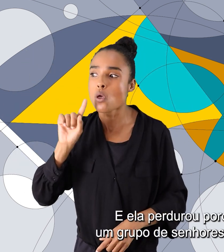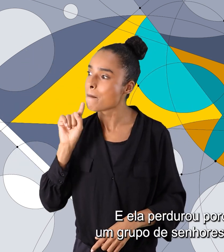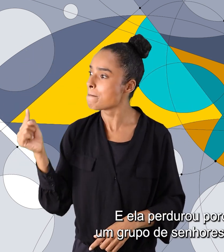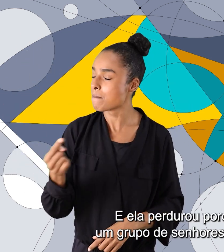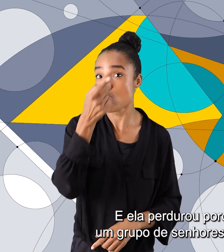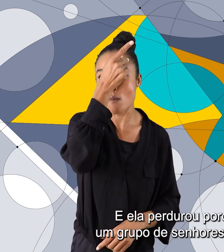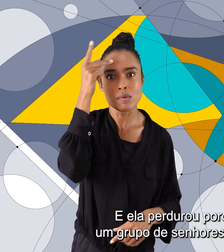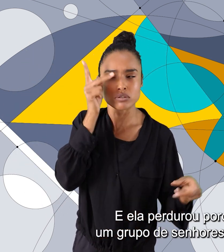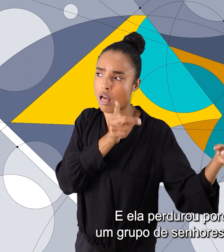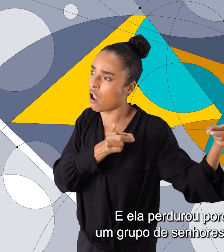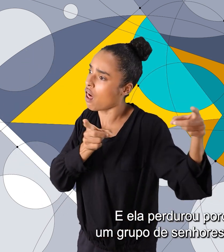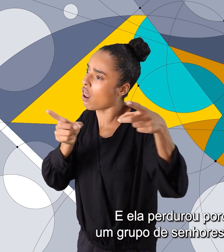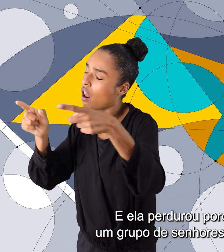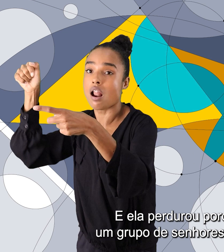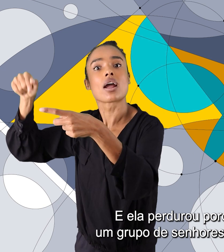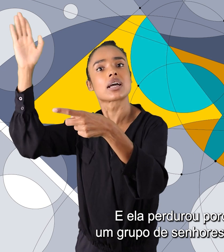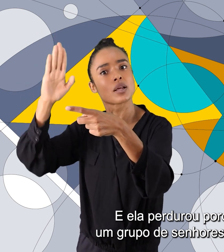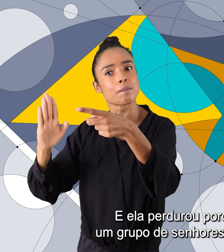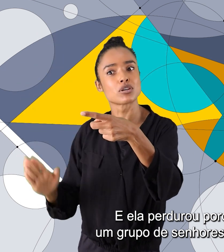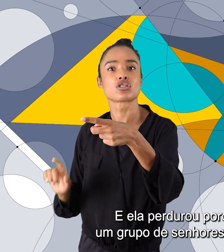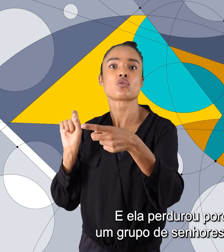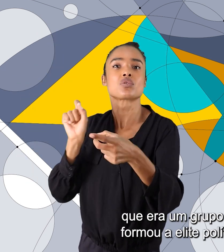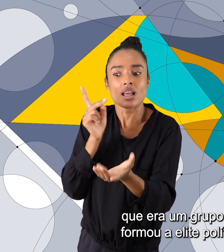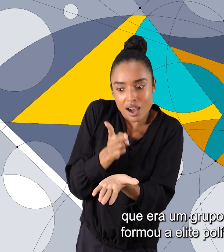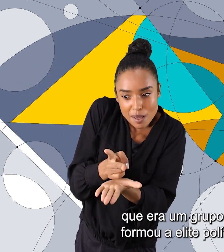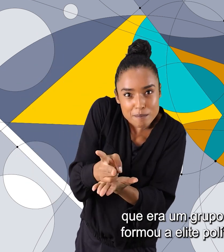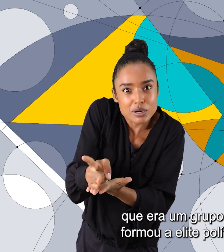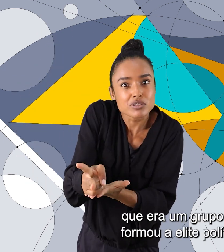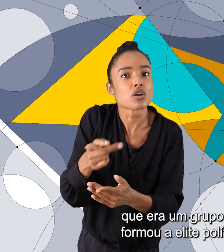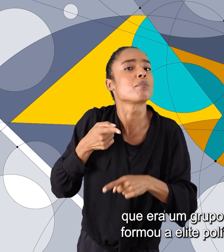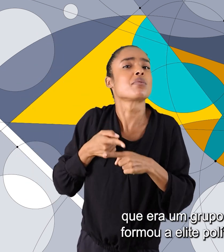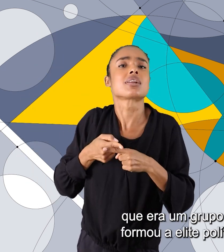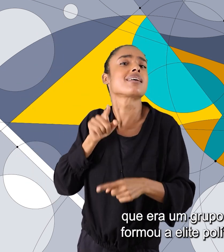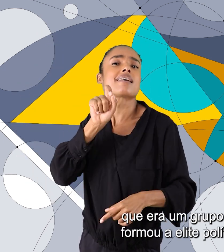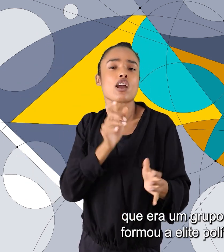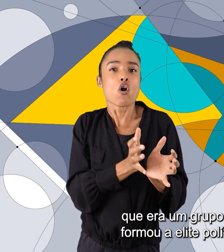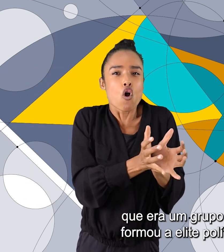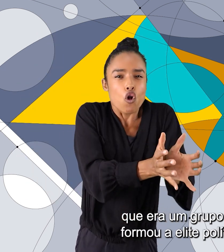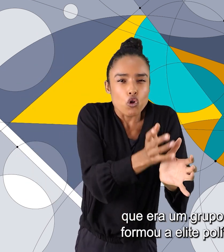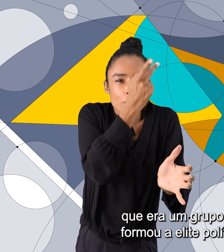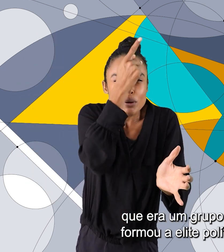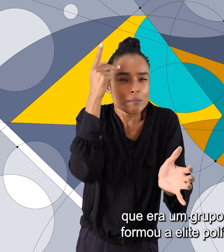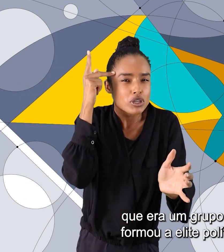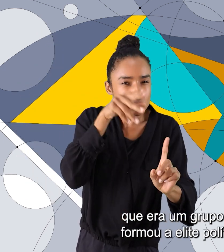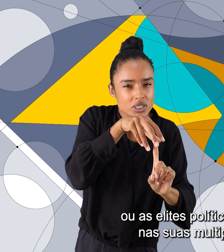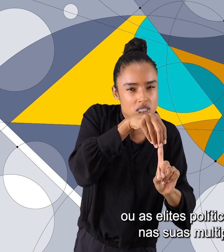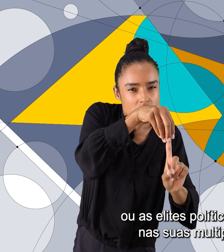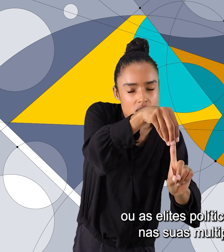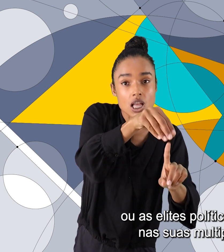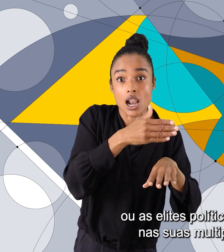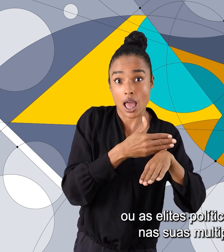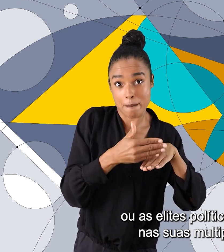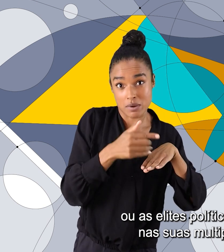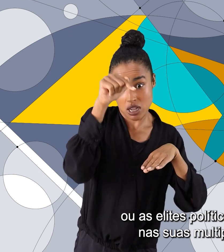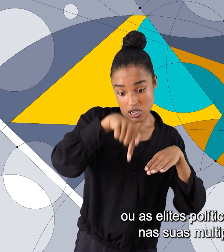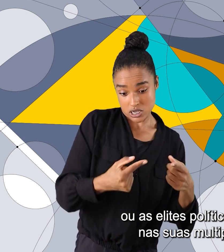perdurou porque você tinha um grupo de senhores de escravizados, que era um grupo que também formou a elite política brasileira, ou as